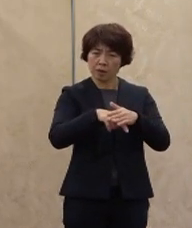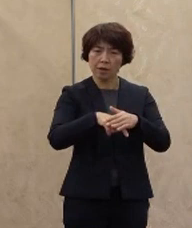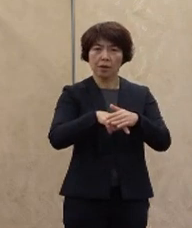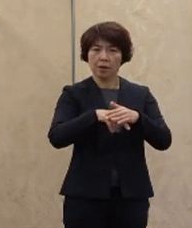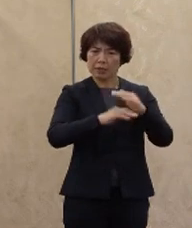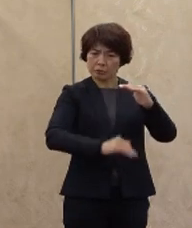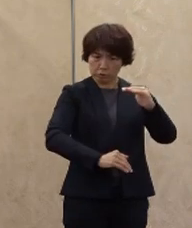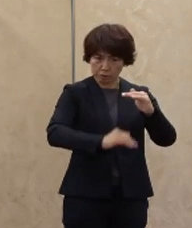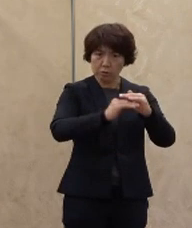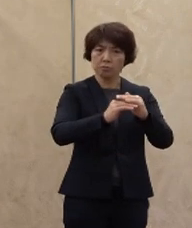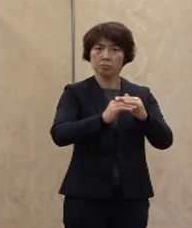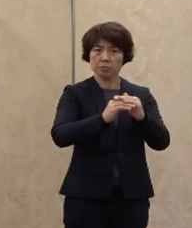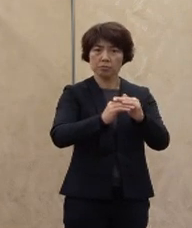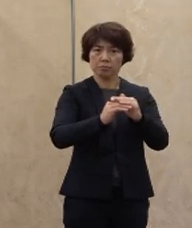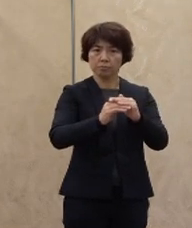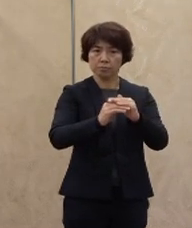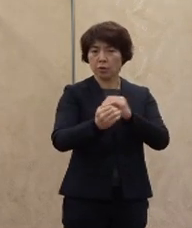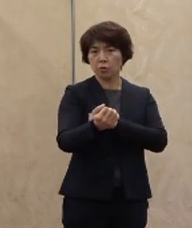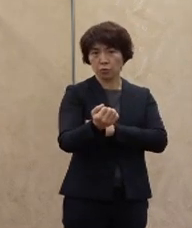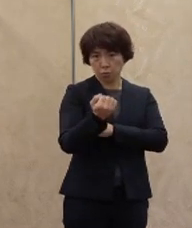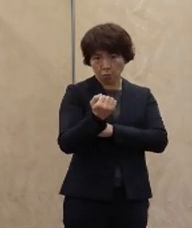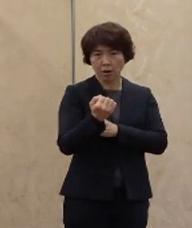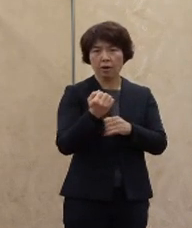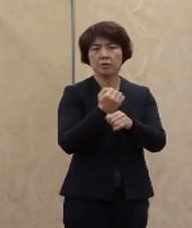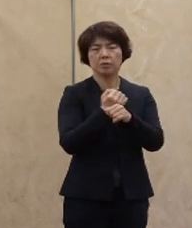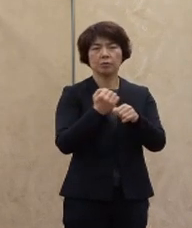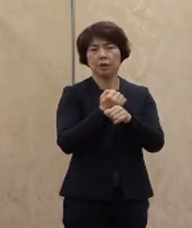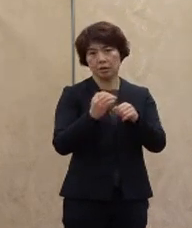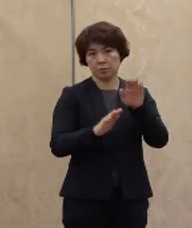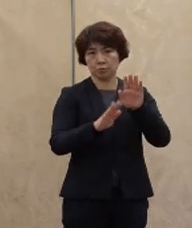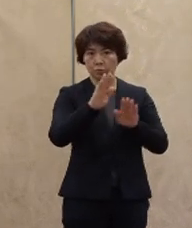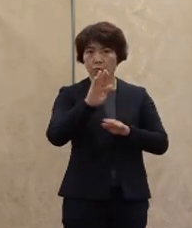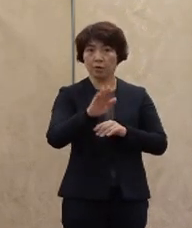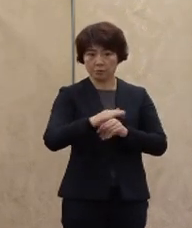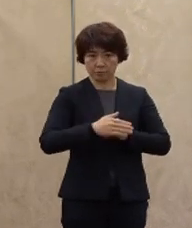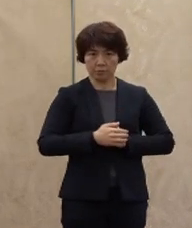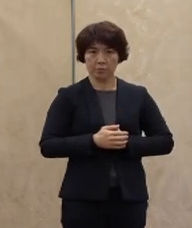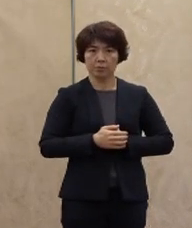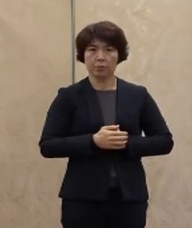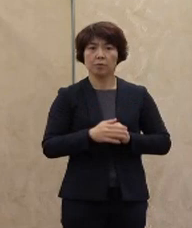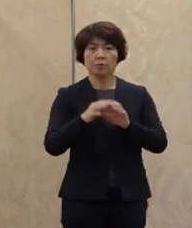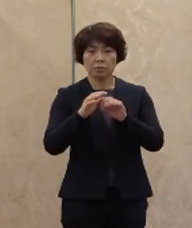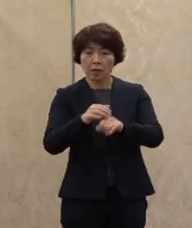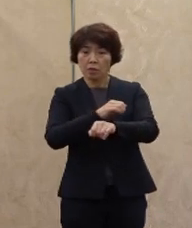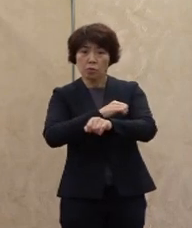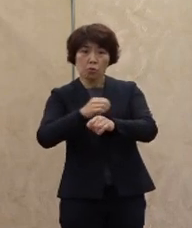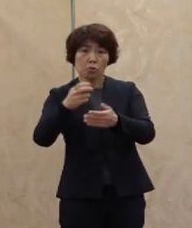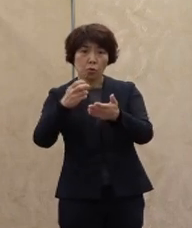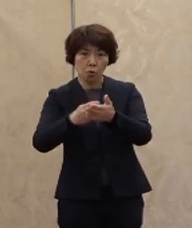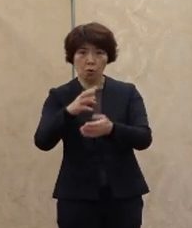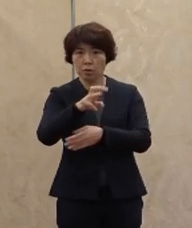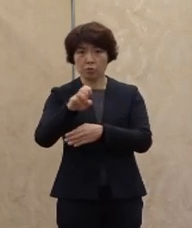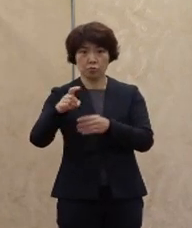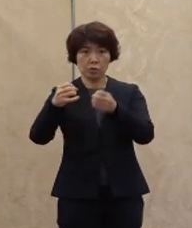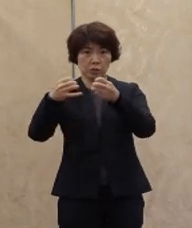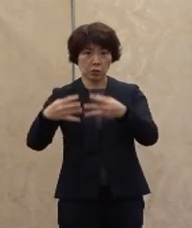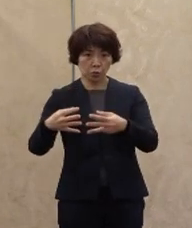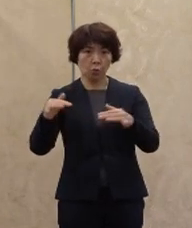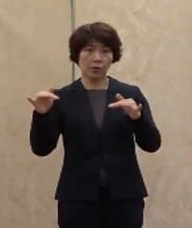か強化しづらい状況になる。だから特措法31条の、議論を僕